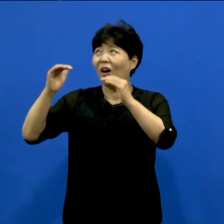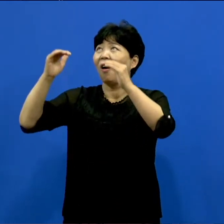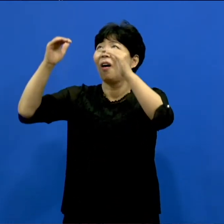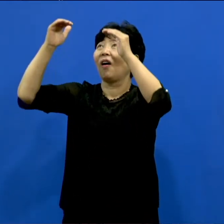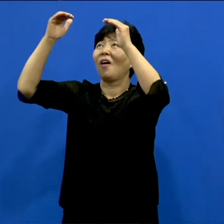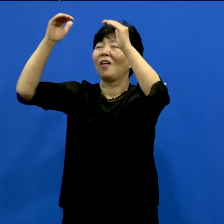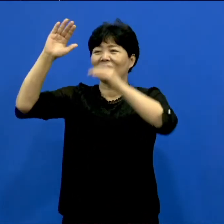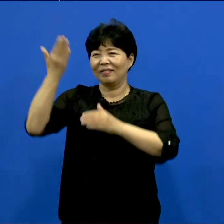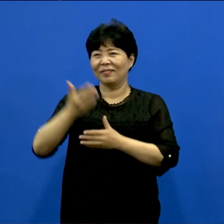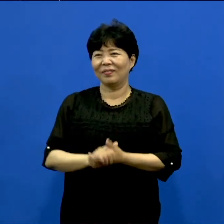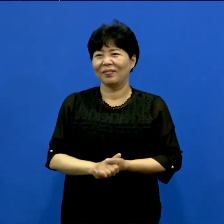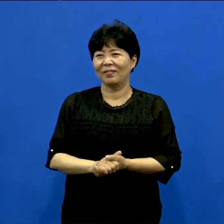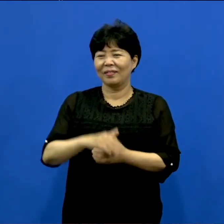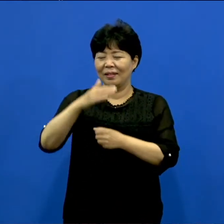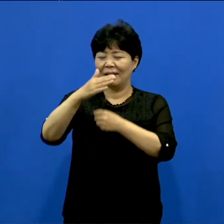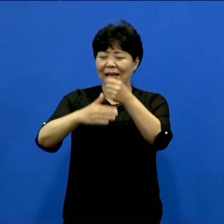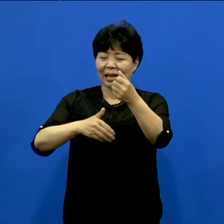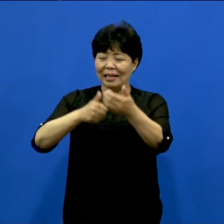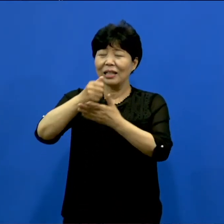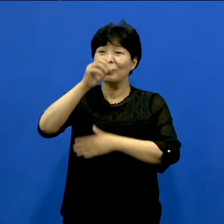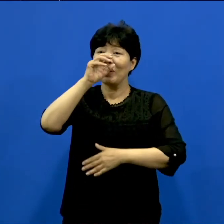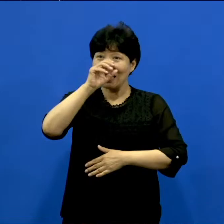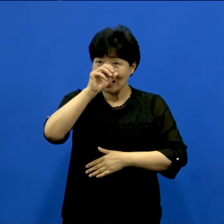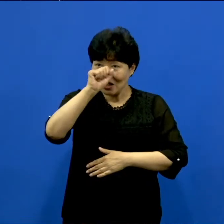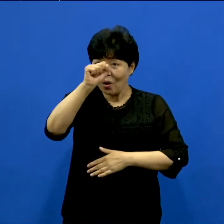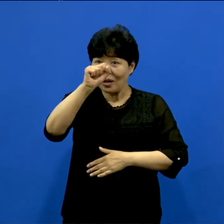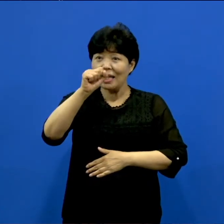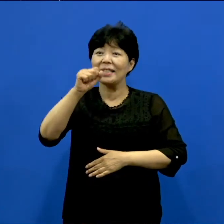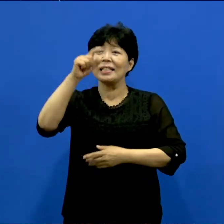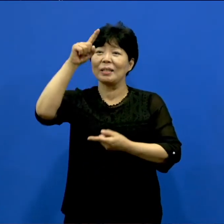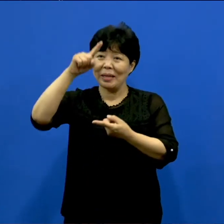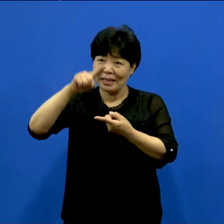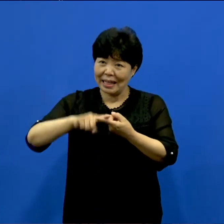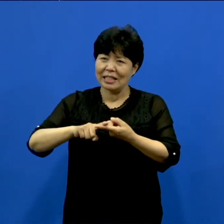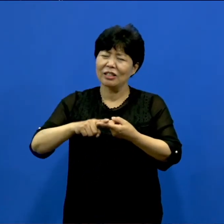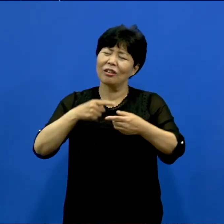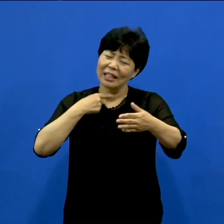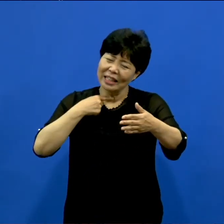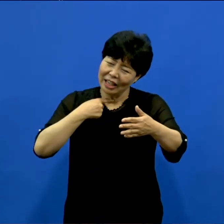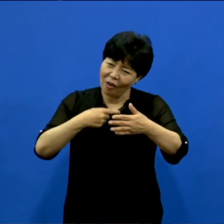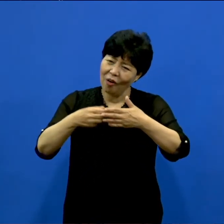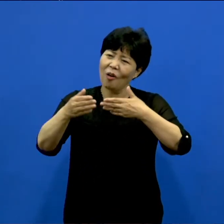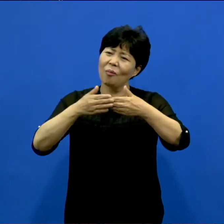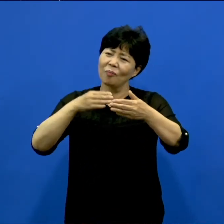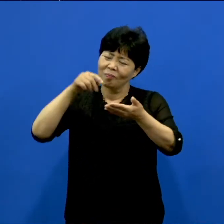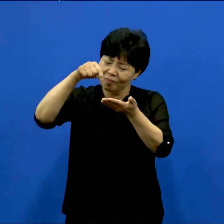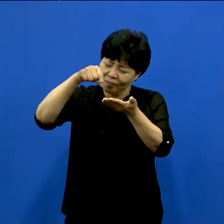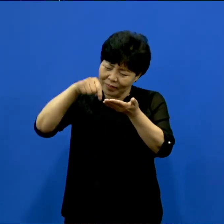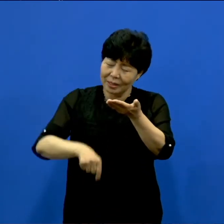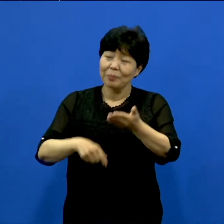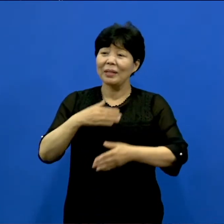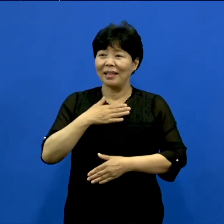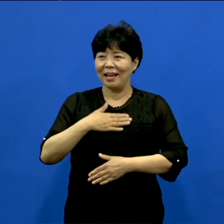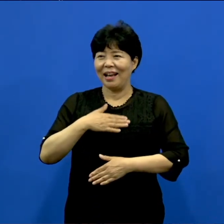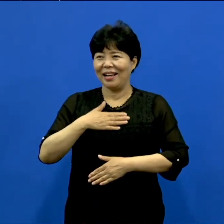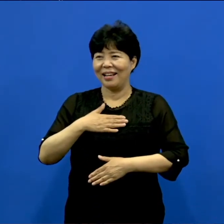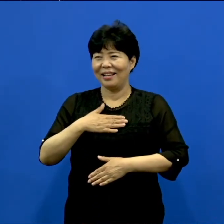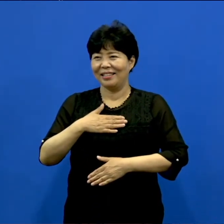실력으로 하나님의 선하심을 맛보게 되는 것입니다. 그 맛을 더 깊이 알아가는 은혜가 있기를